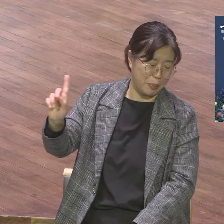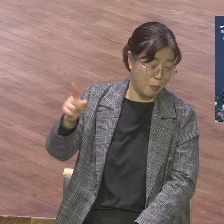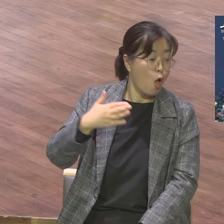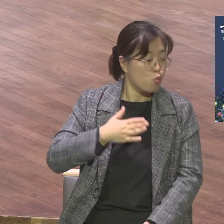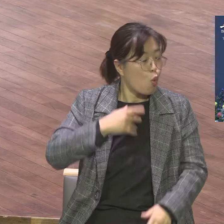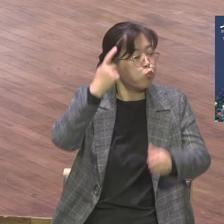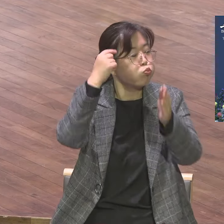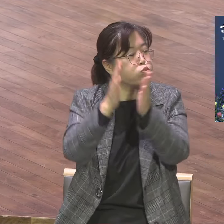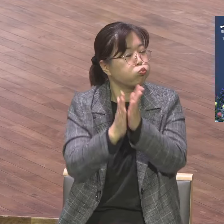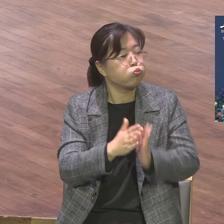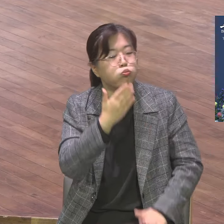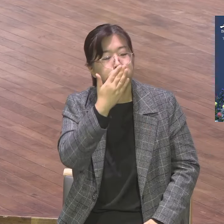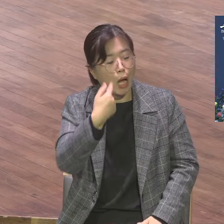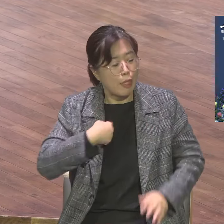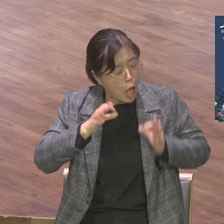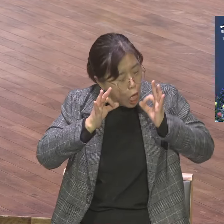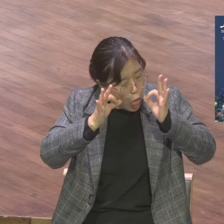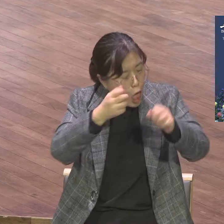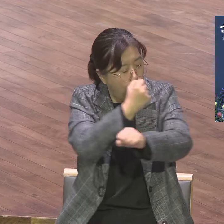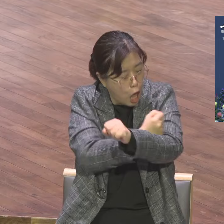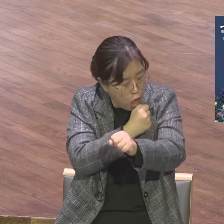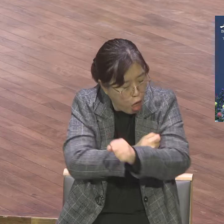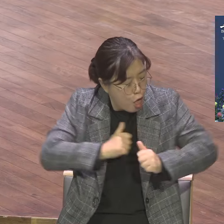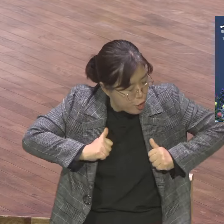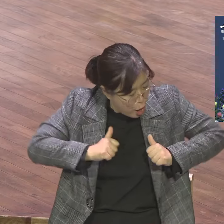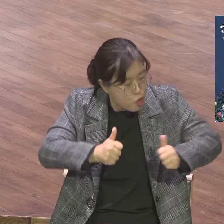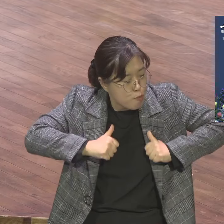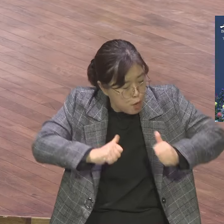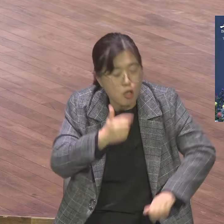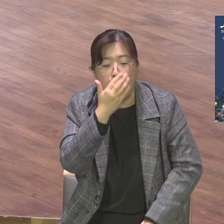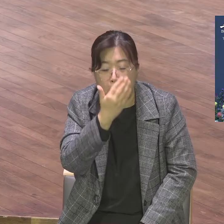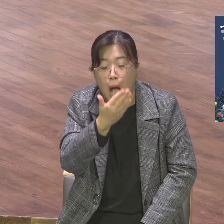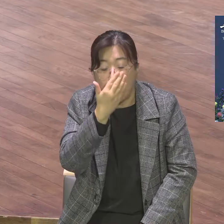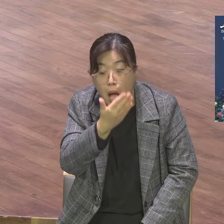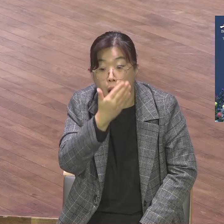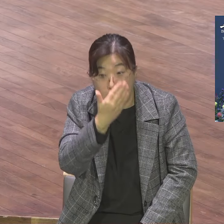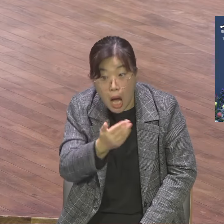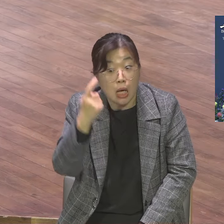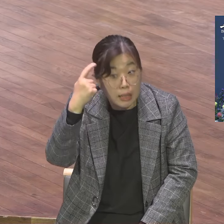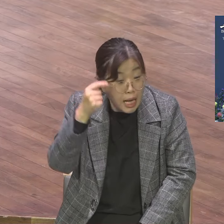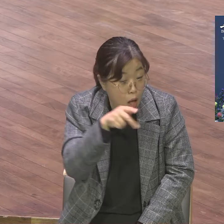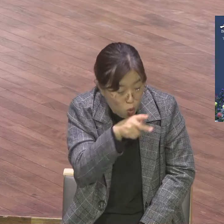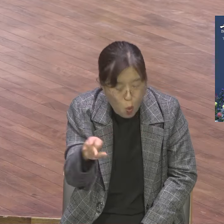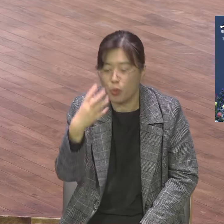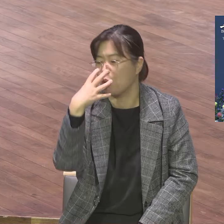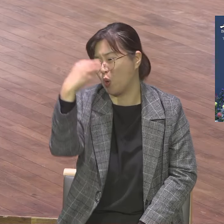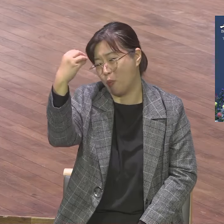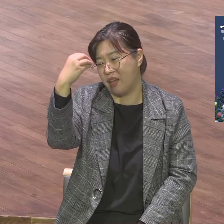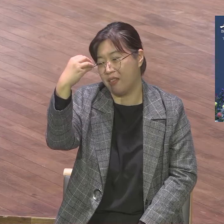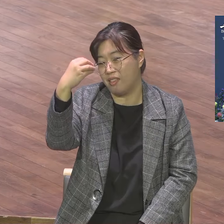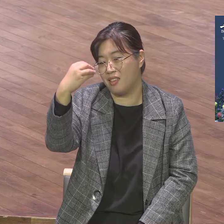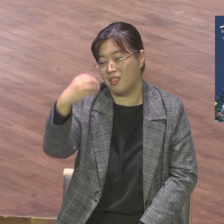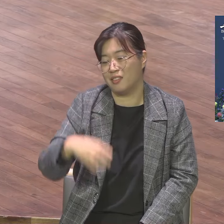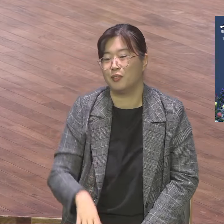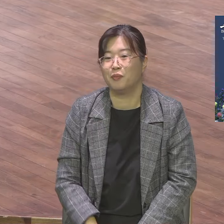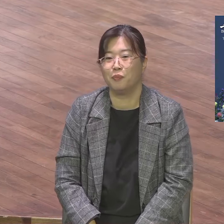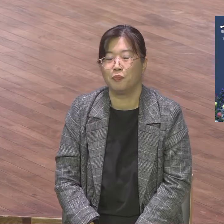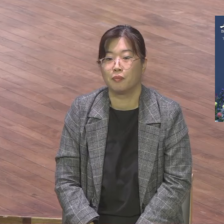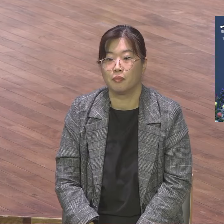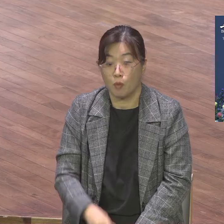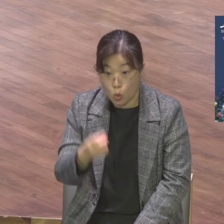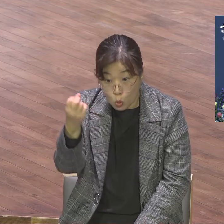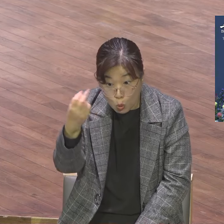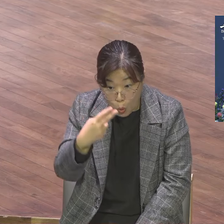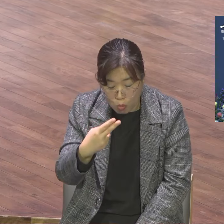어디 있어. 하나님을 믿지 않는 게 제일 큰 교만입니다. 그리고 믿는다고 하면서도